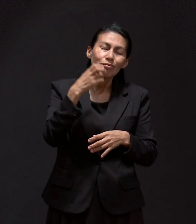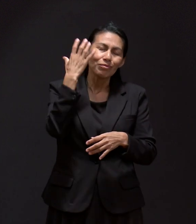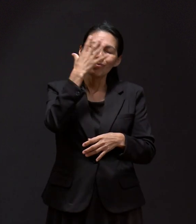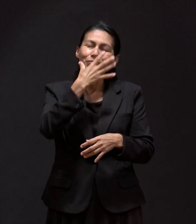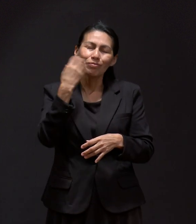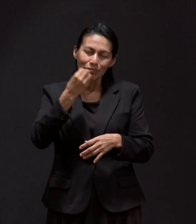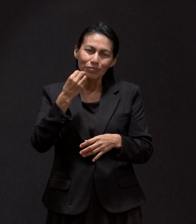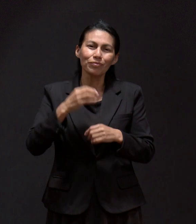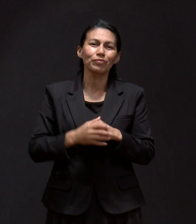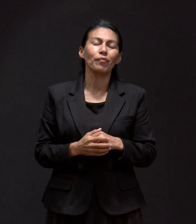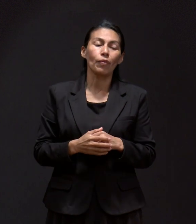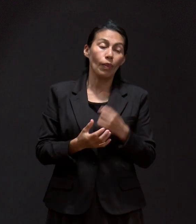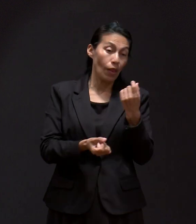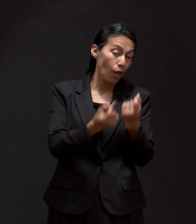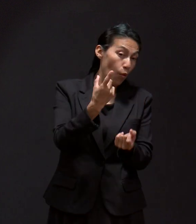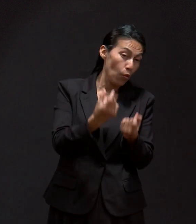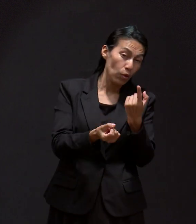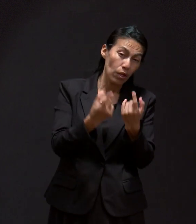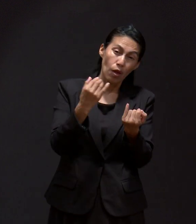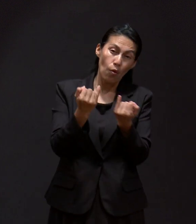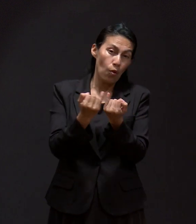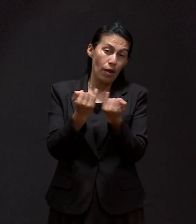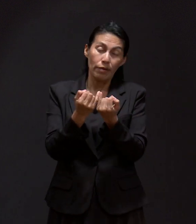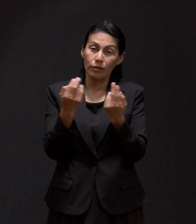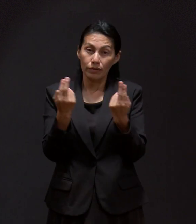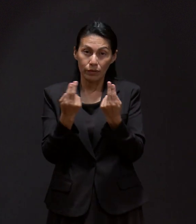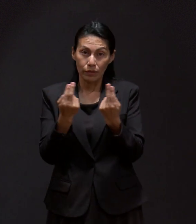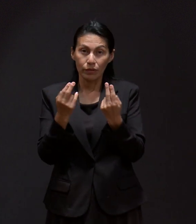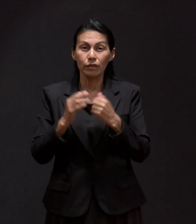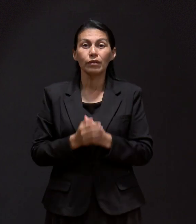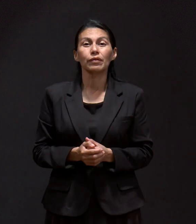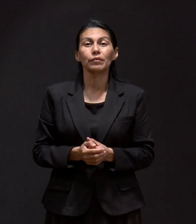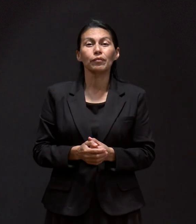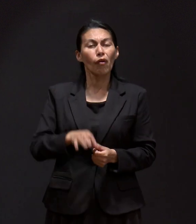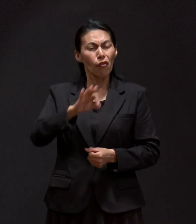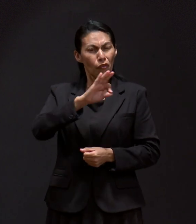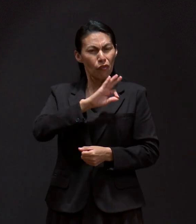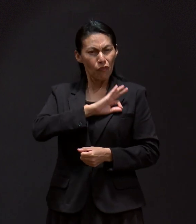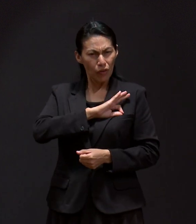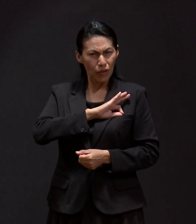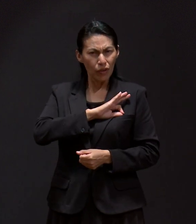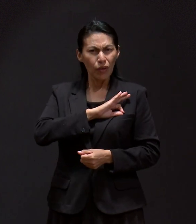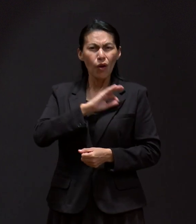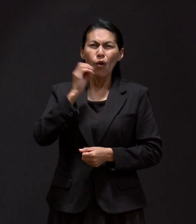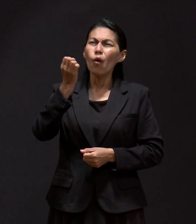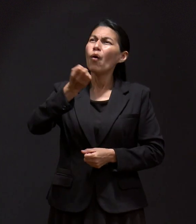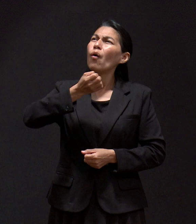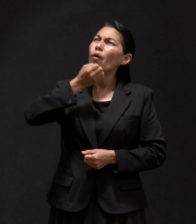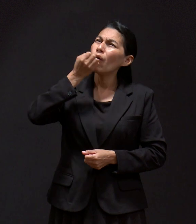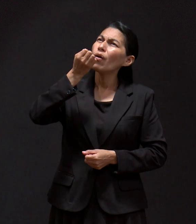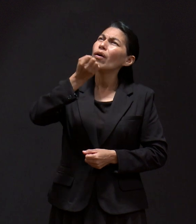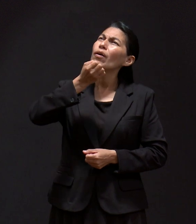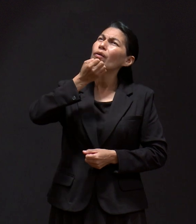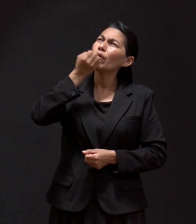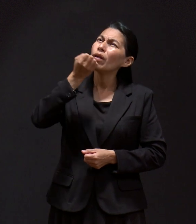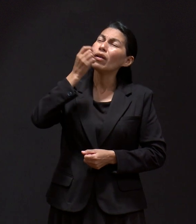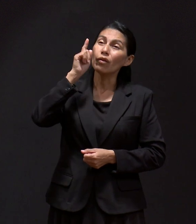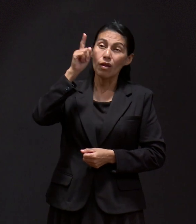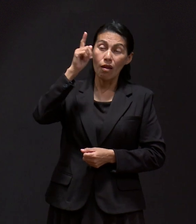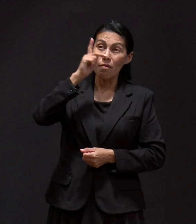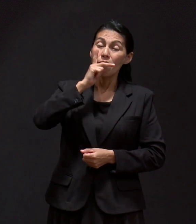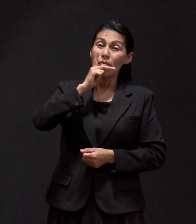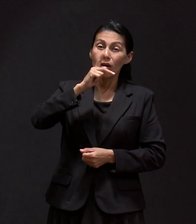que empatizan con nuestras necesidades y también con nuestra fe orando a nuestro padre